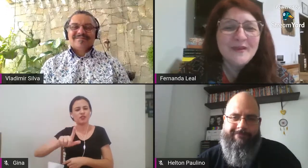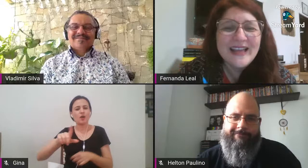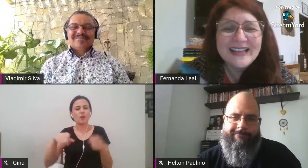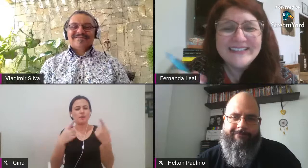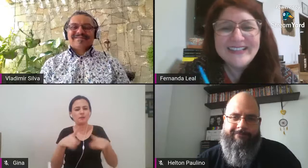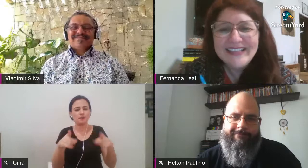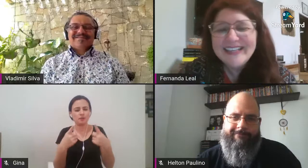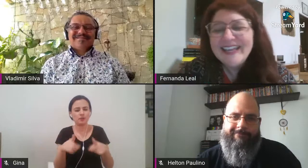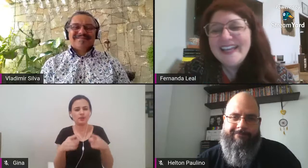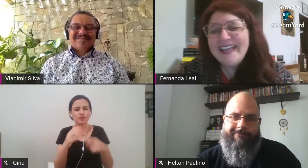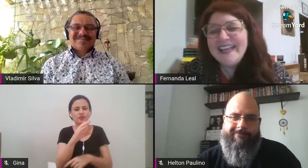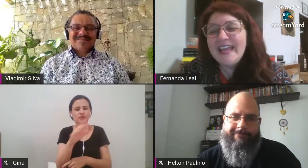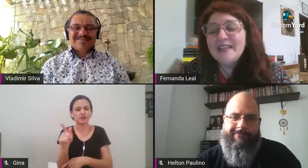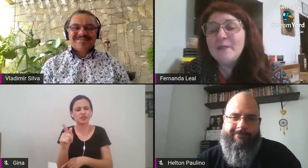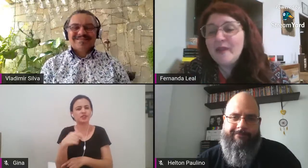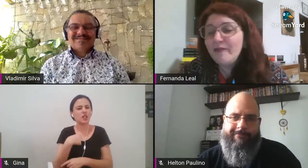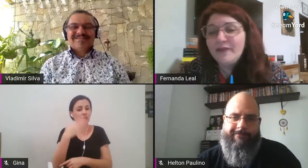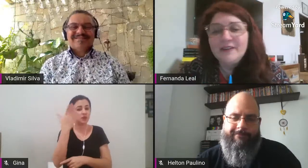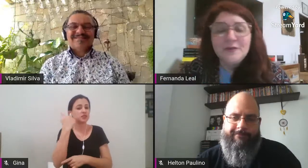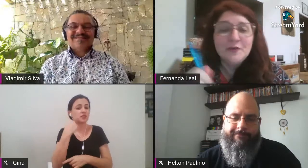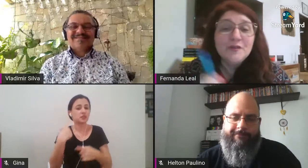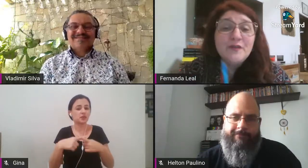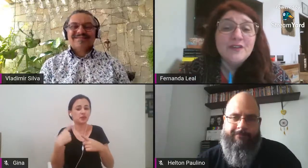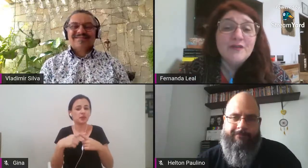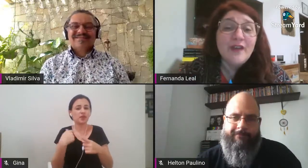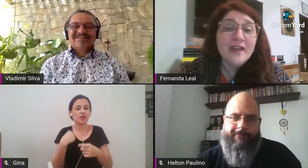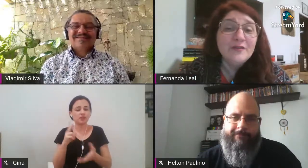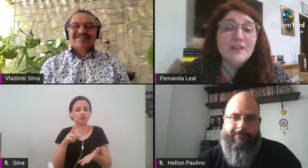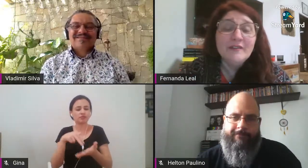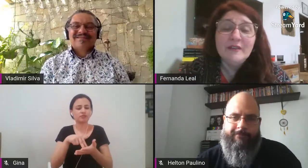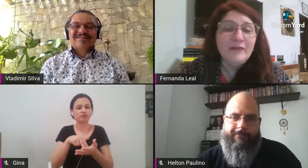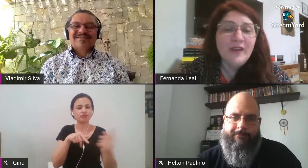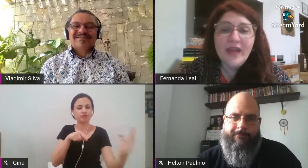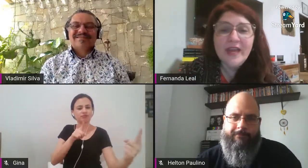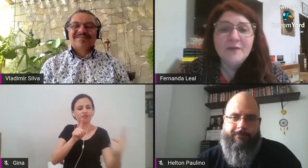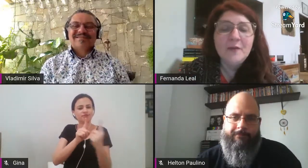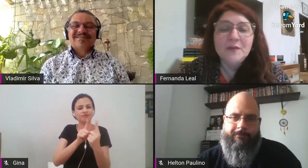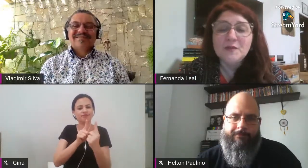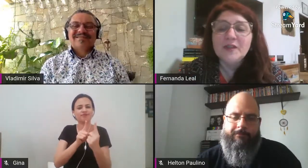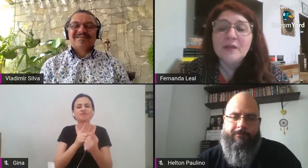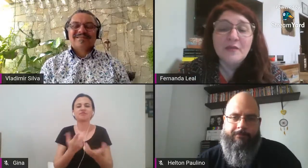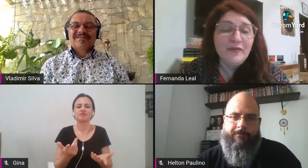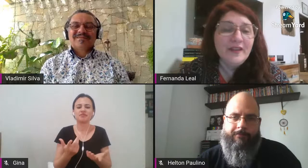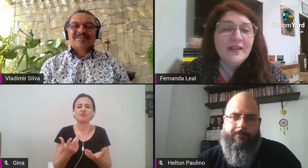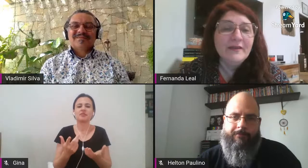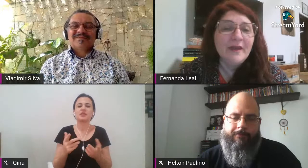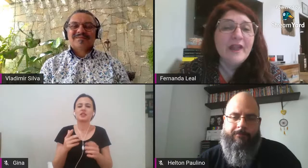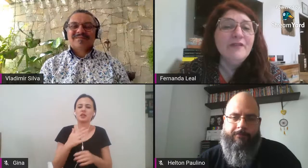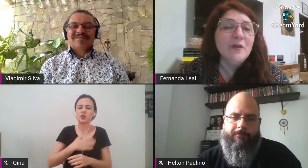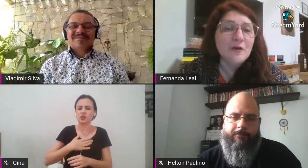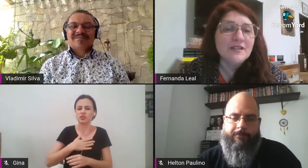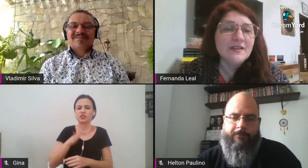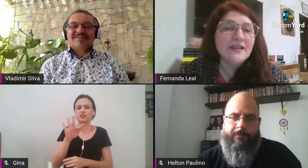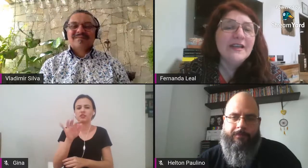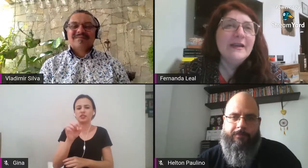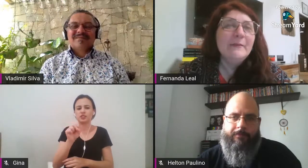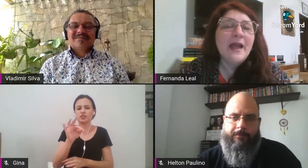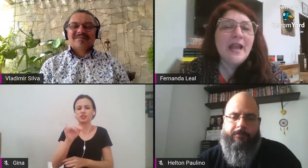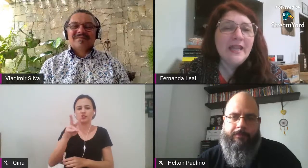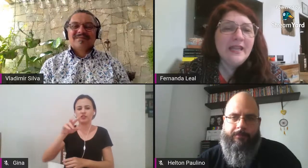Roseli por lá, né? E ela também é fã de todos os festivais, de inverno, é uma pessoa que tem uma filha